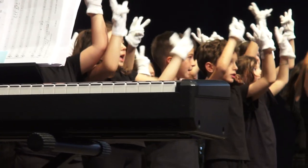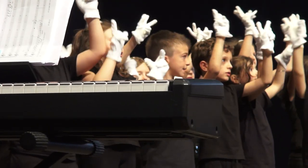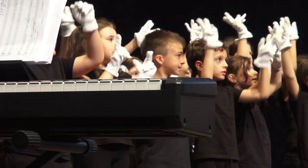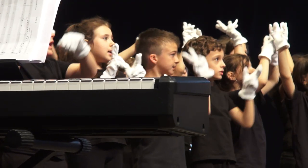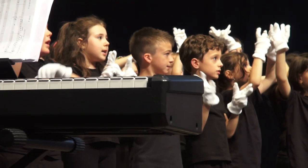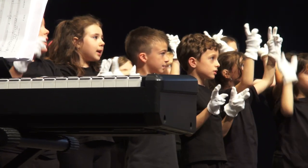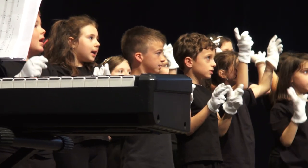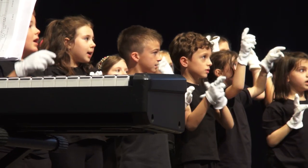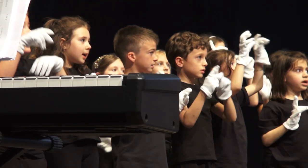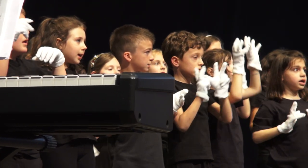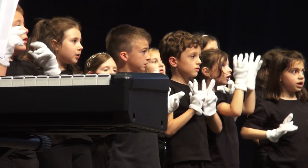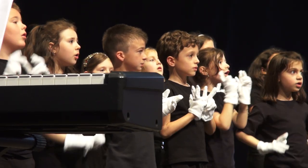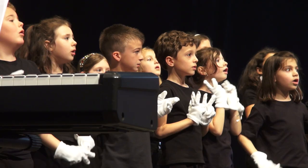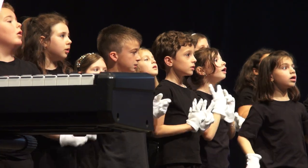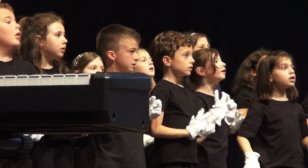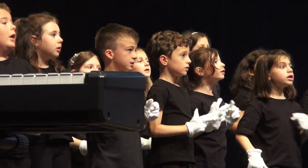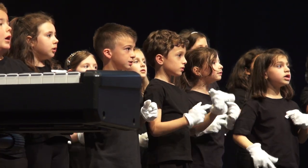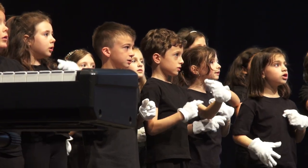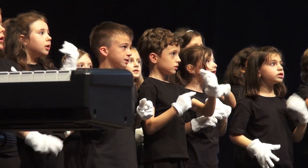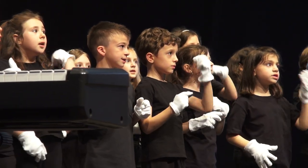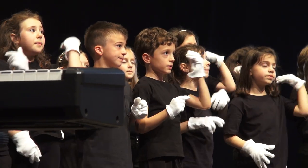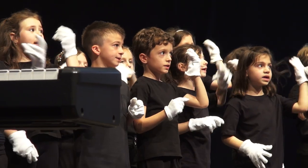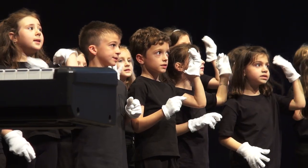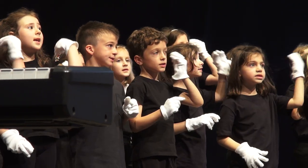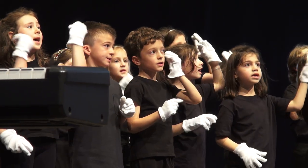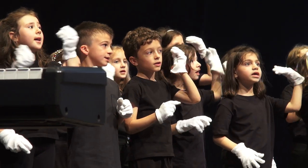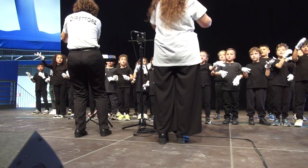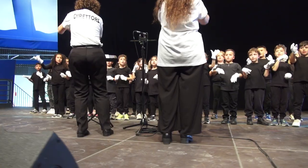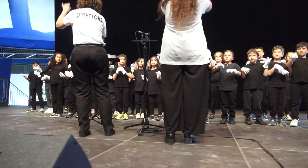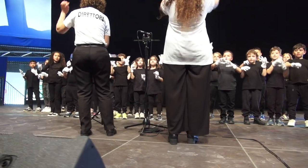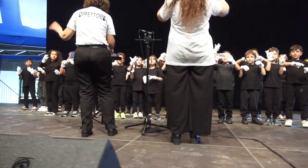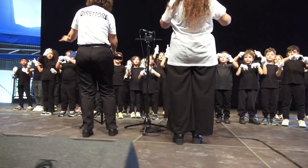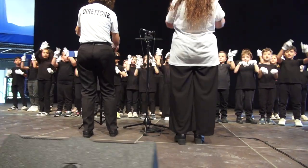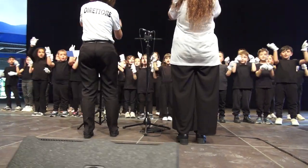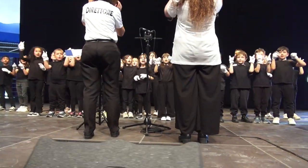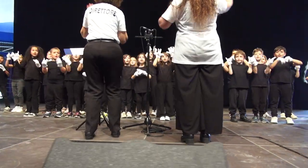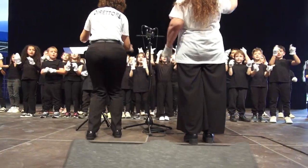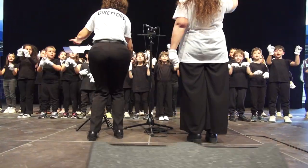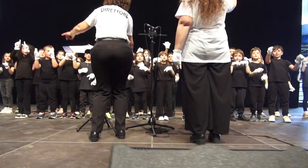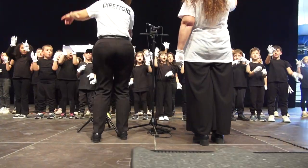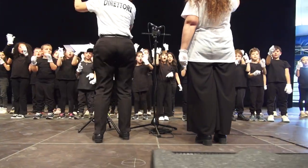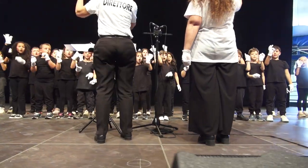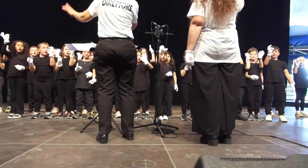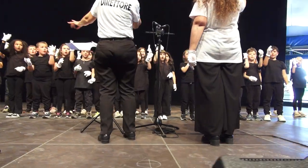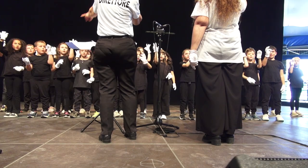veicolati anche altri principi, quali quello dell'inclusione che